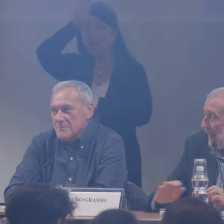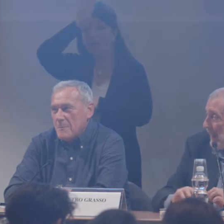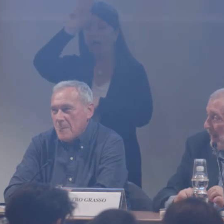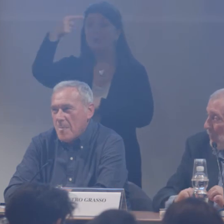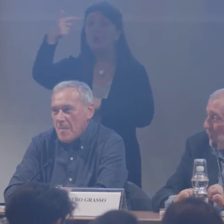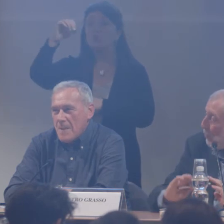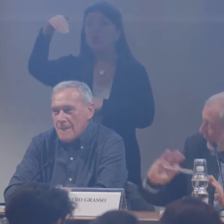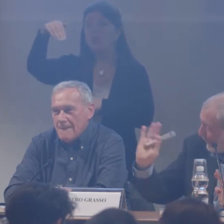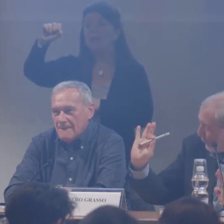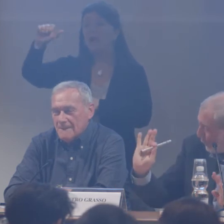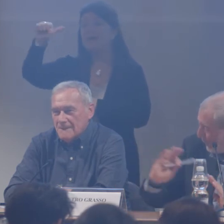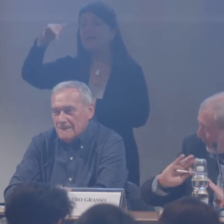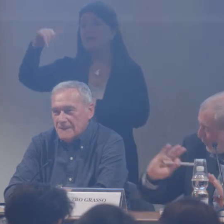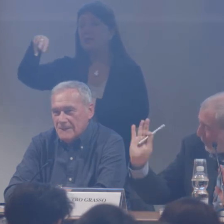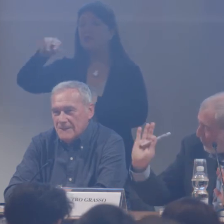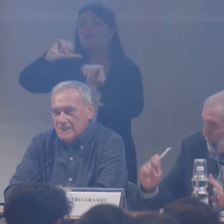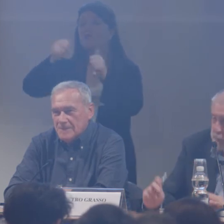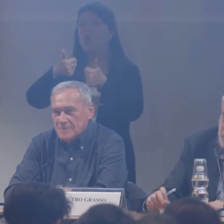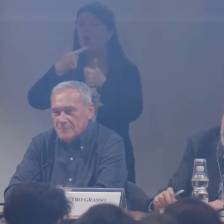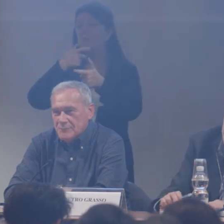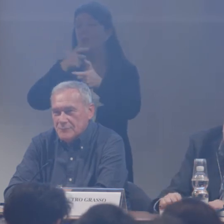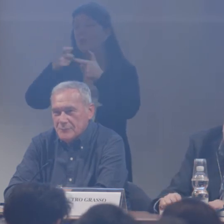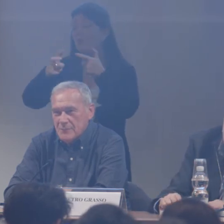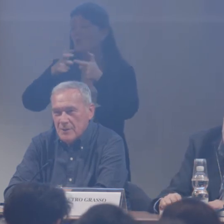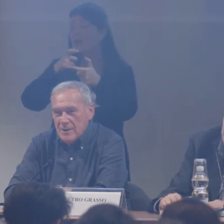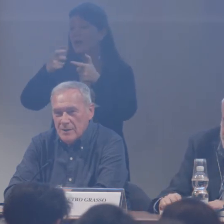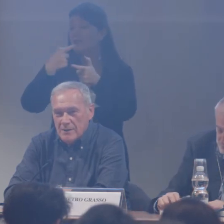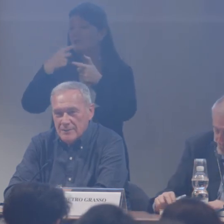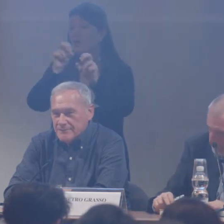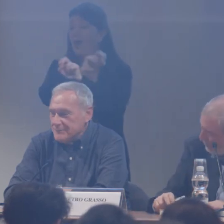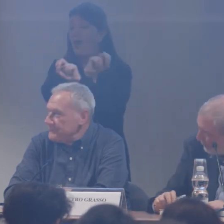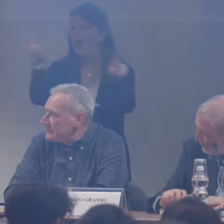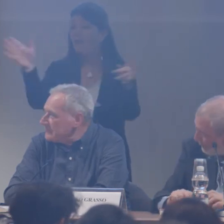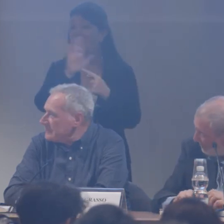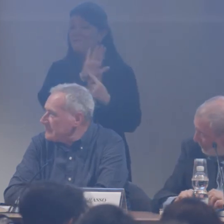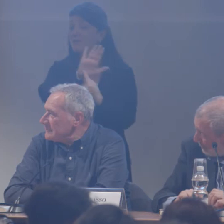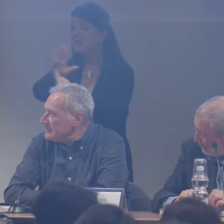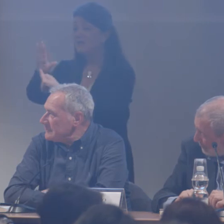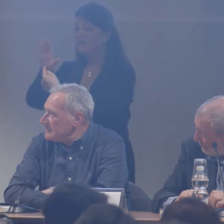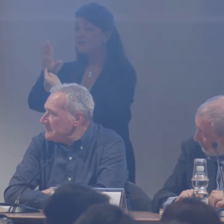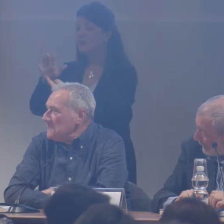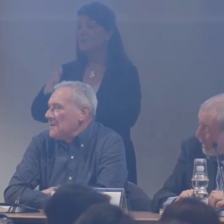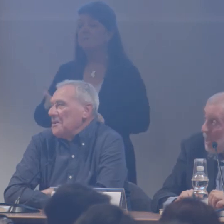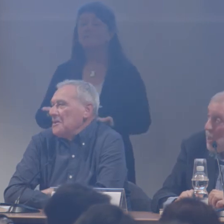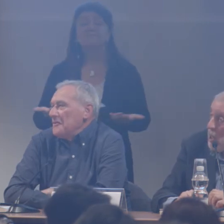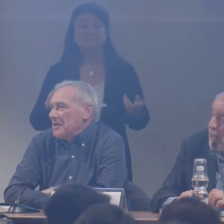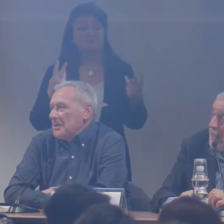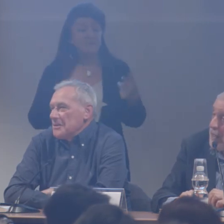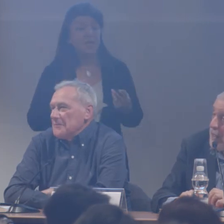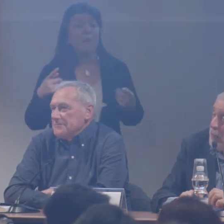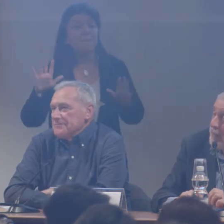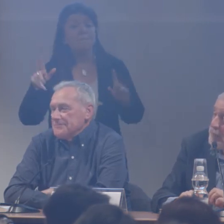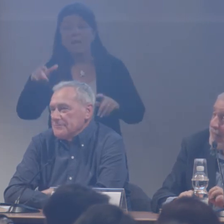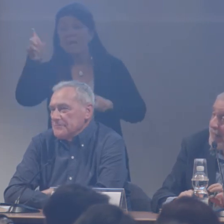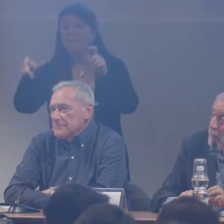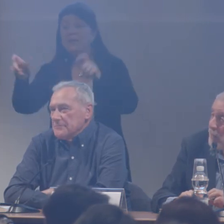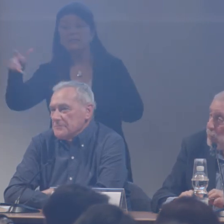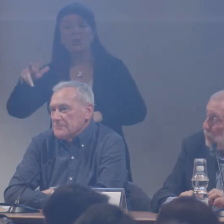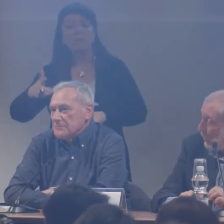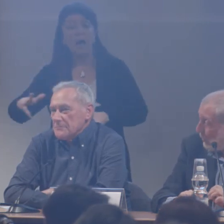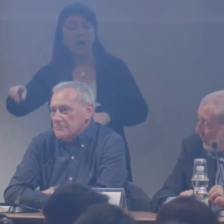segnale, era una comunicazione, una commozione per tutti. Però questa cosa ai palermitani lasciava assolutamente indifferenti. I